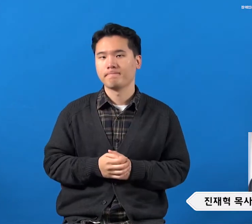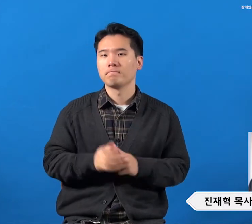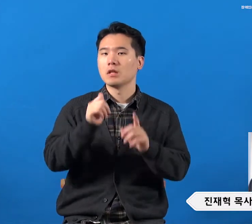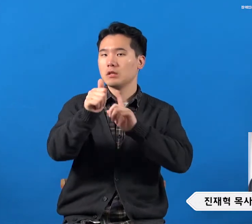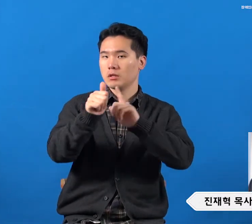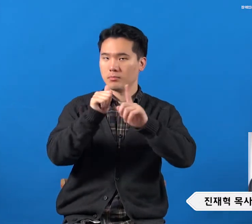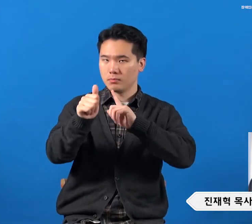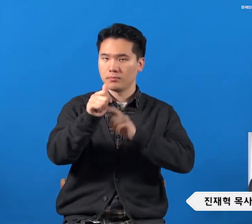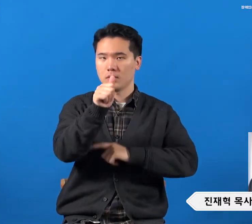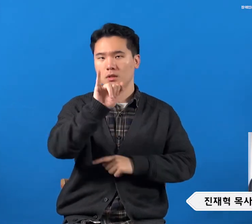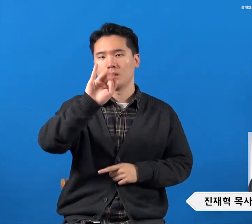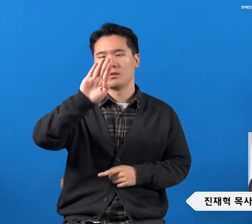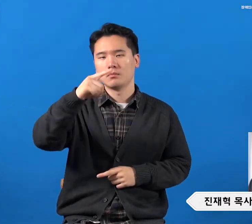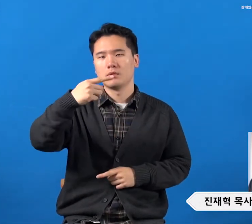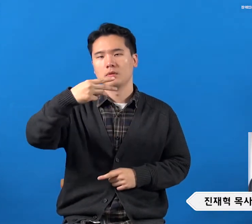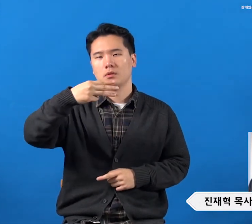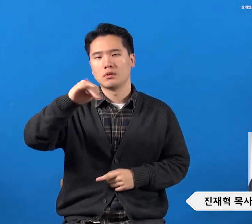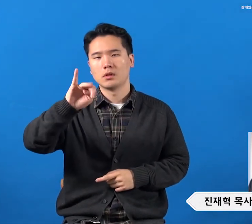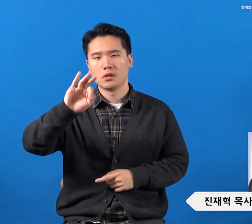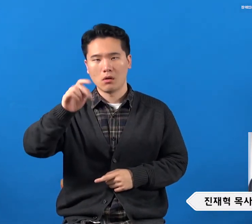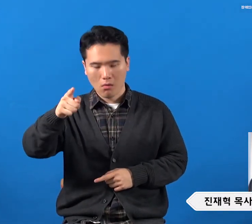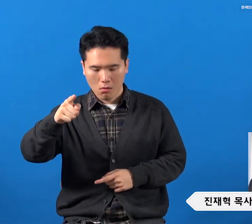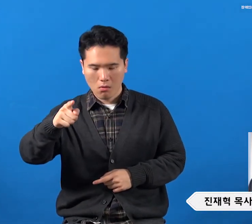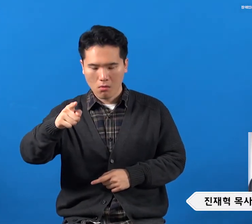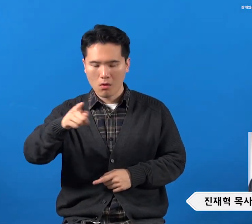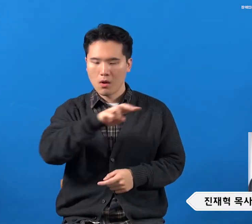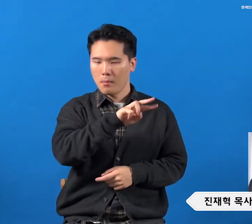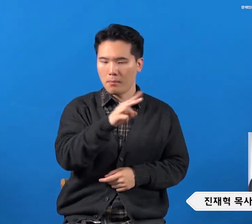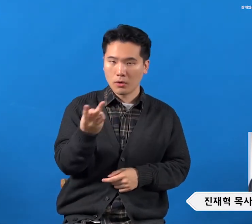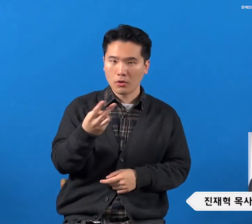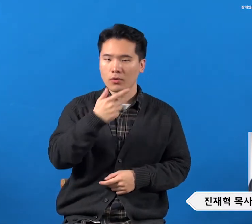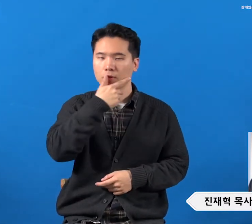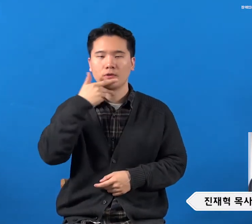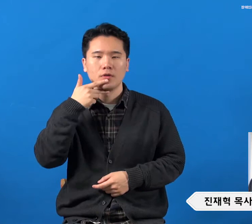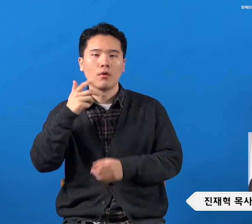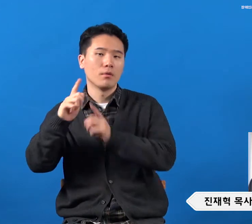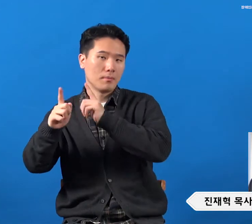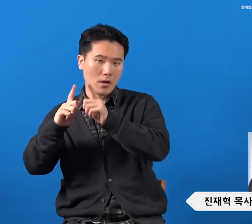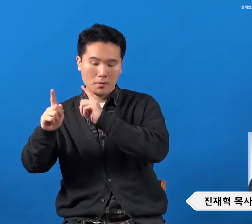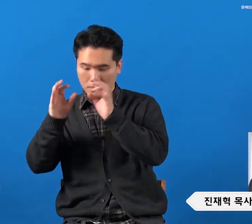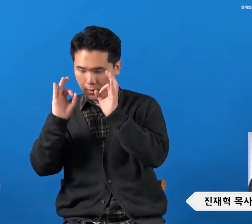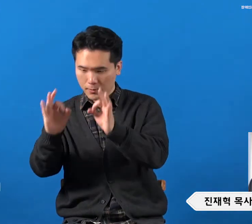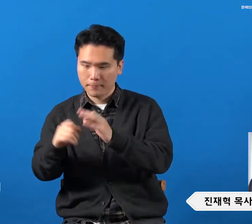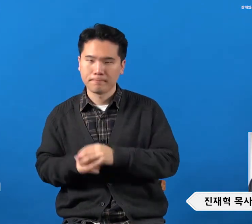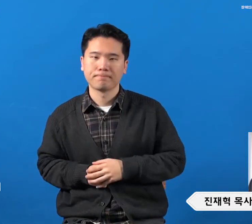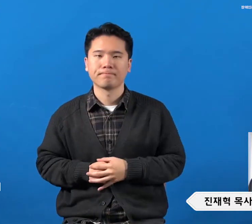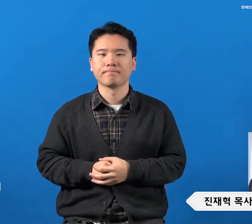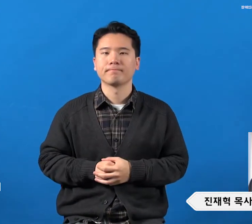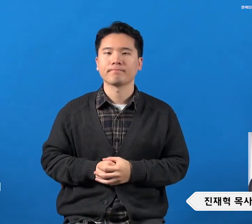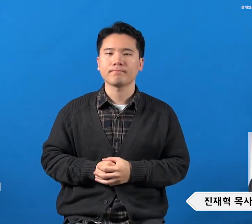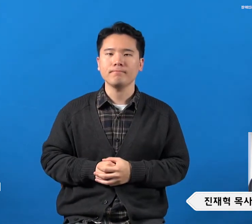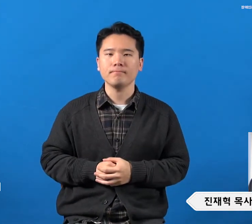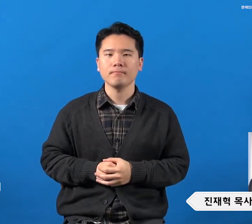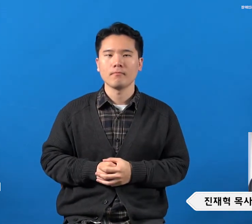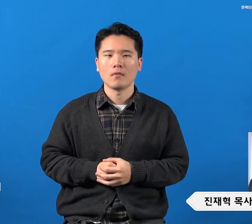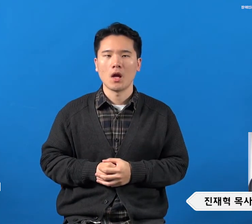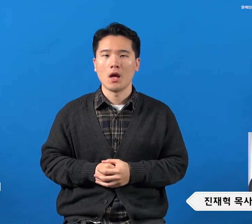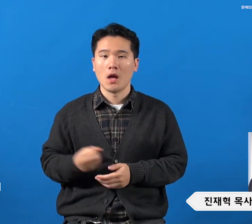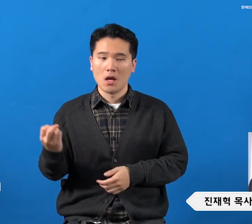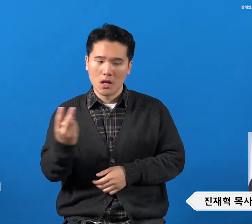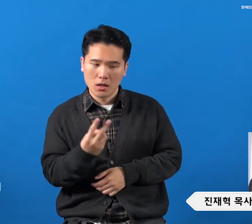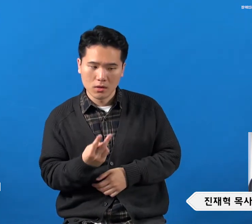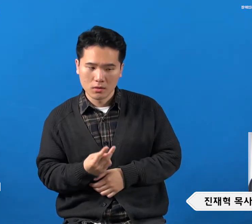더 정확하게 그렇게 번역한 영어 성경을 보면 이렇게 표현되어져 있습니다. And so